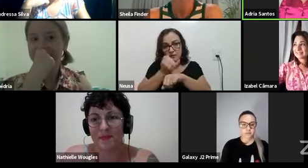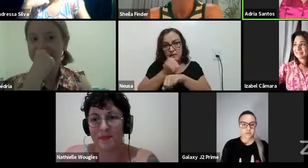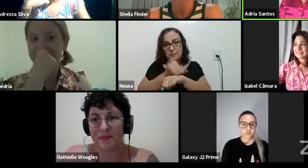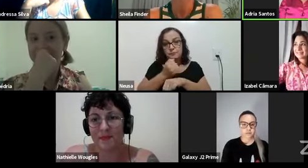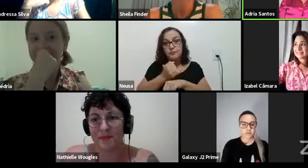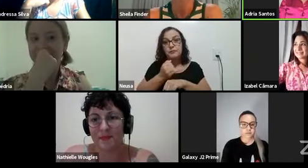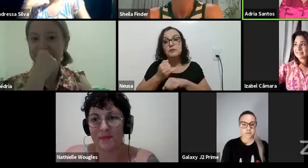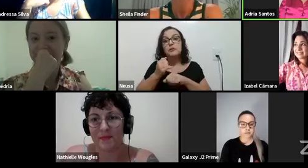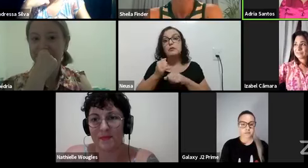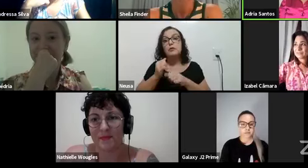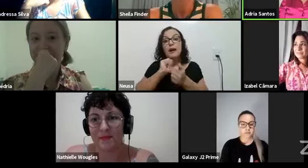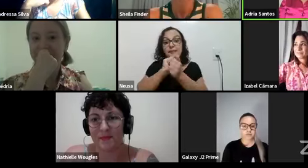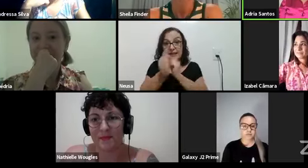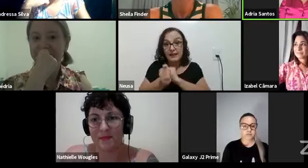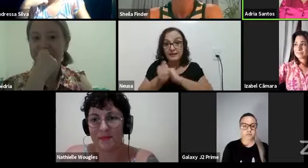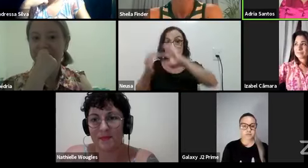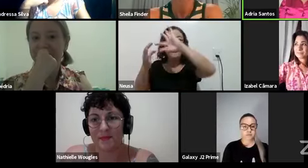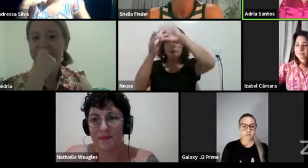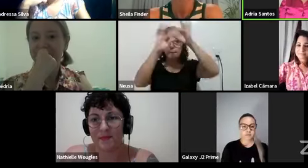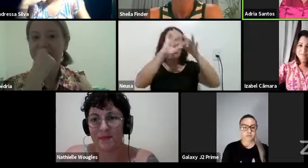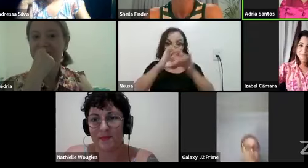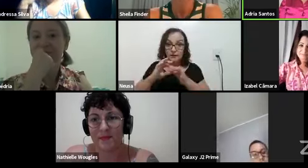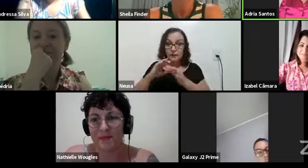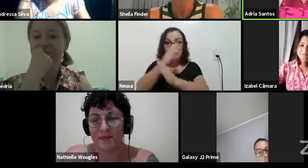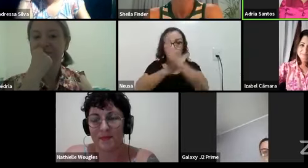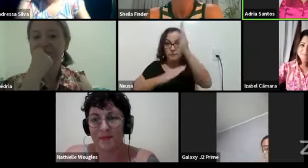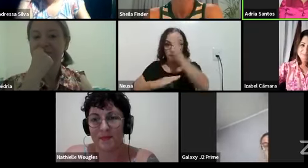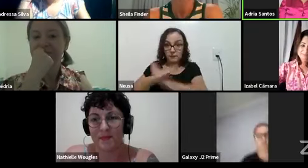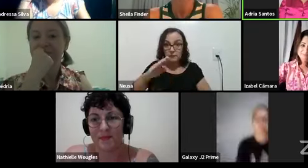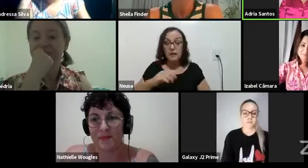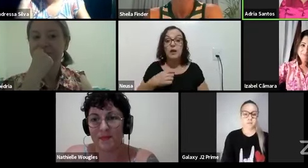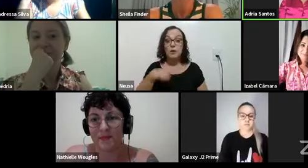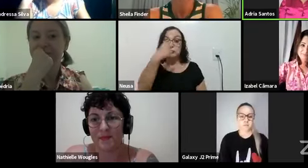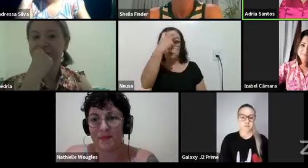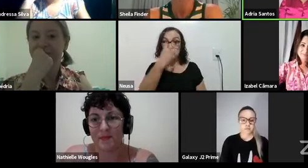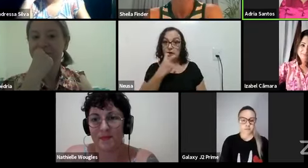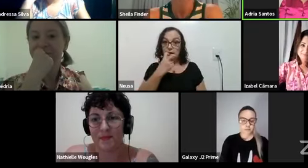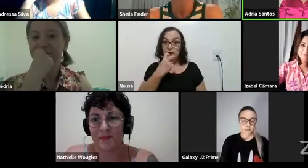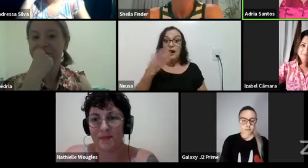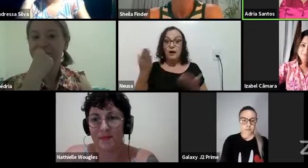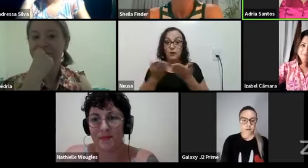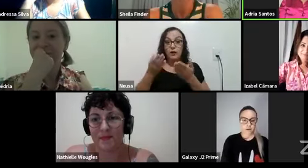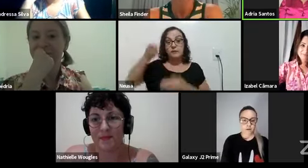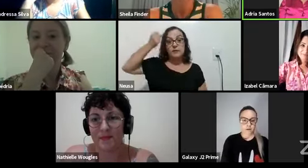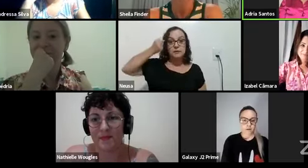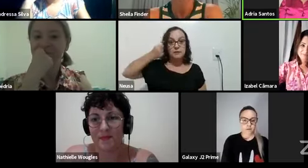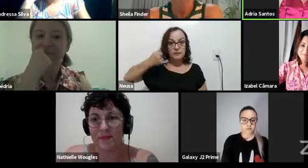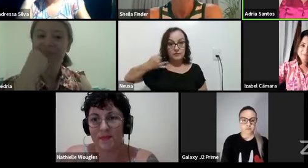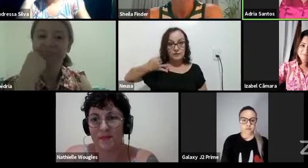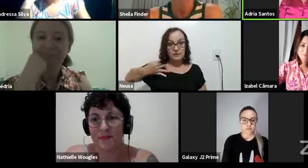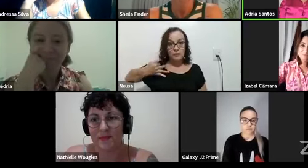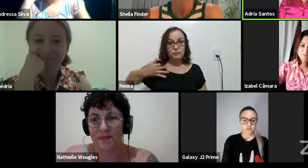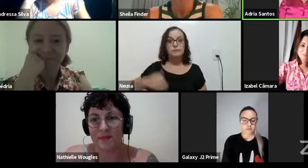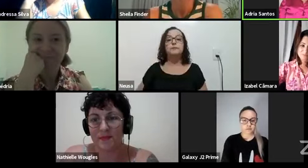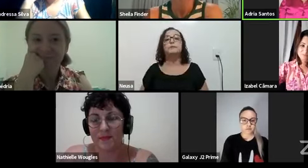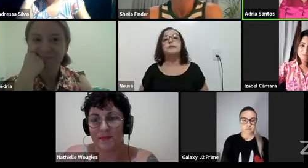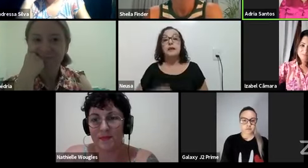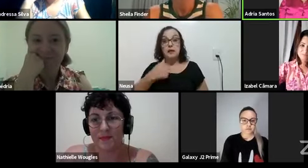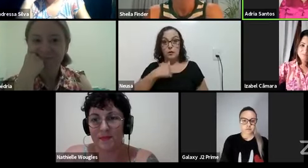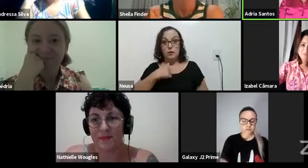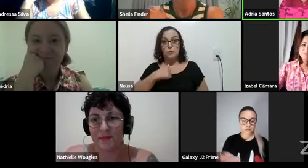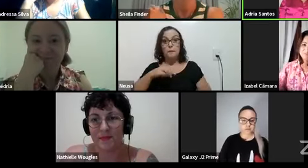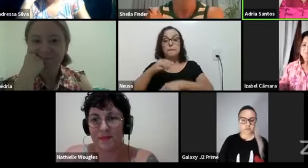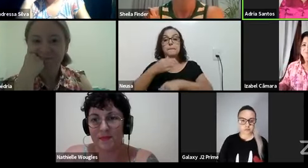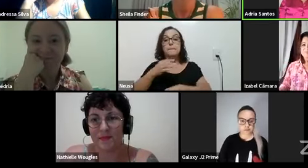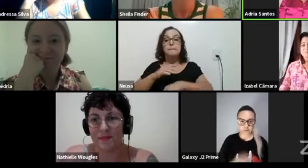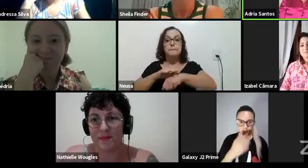não enxergo, sou cega e vou me autodescrever agora para vocês. Eu sou